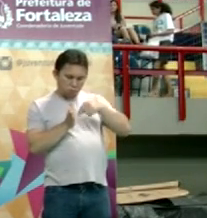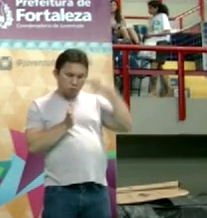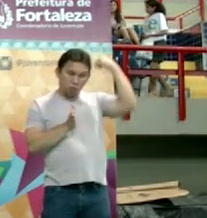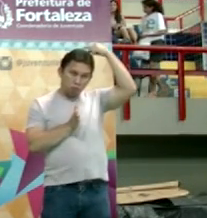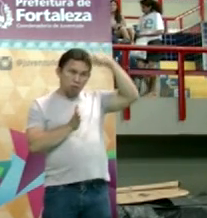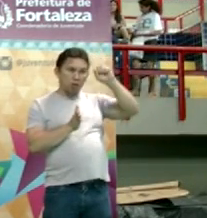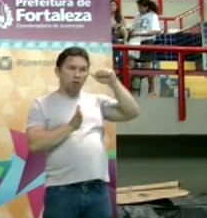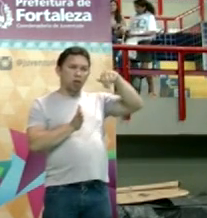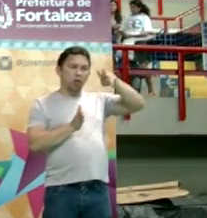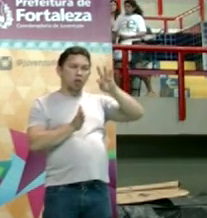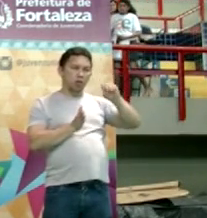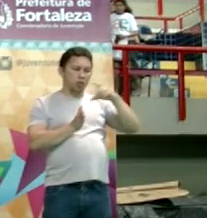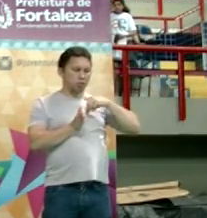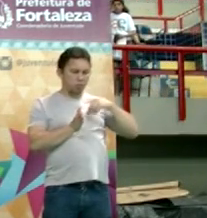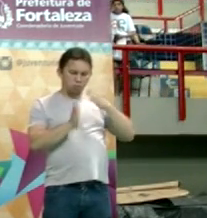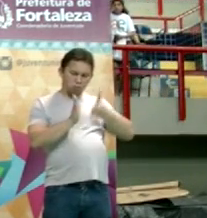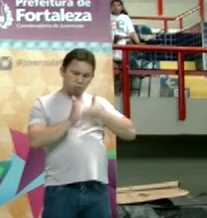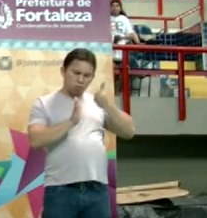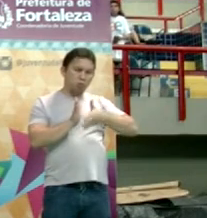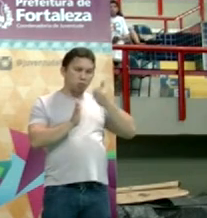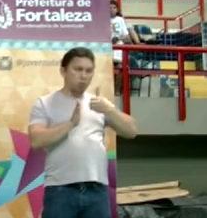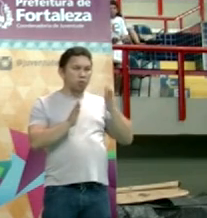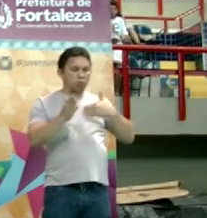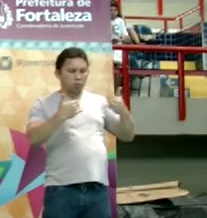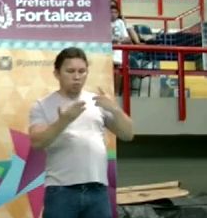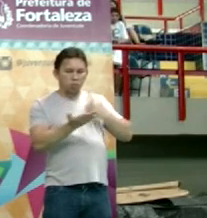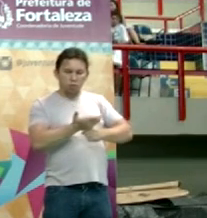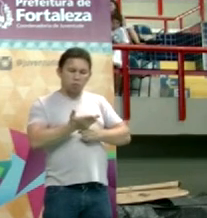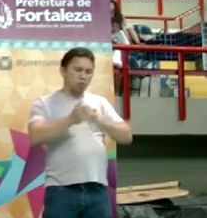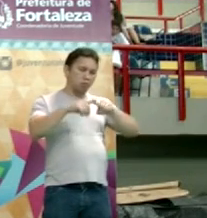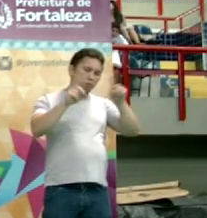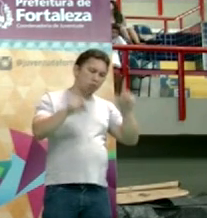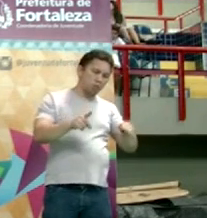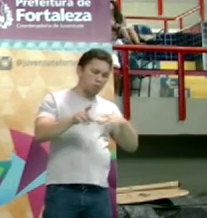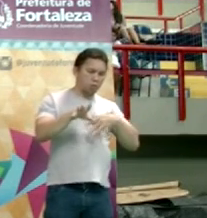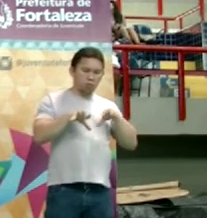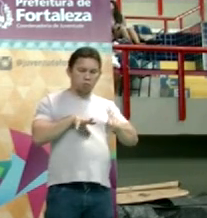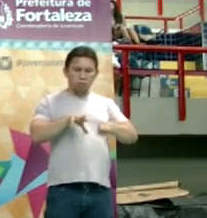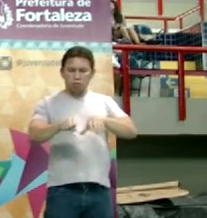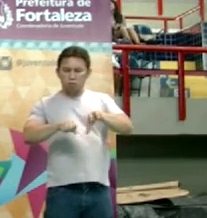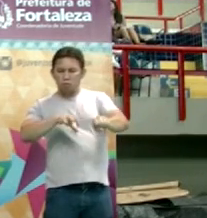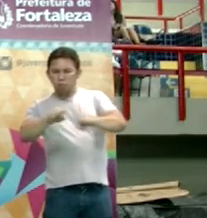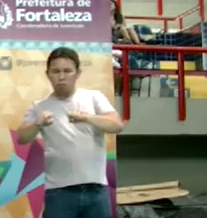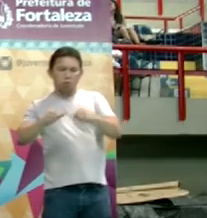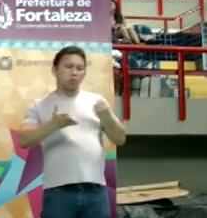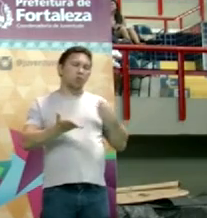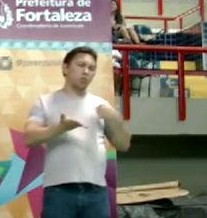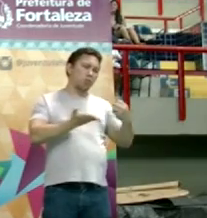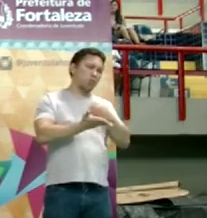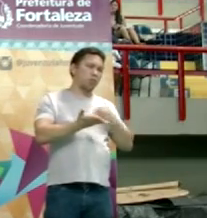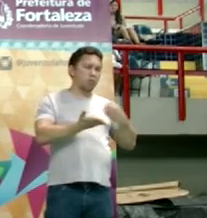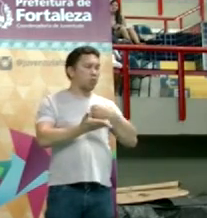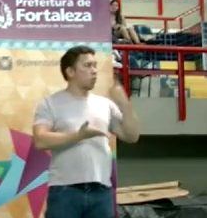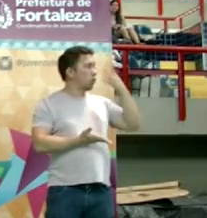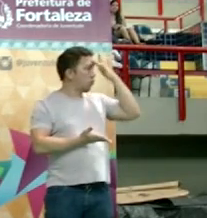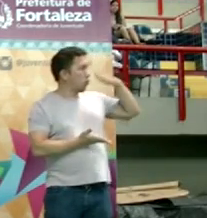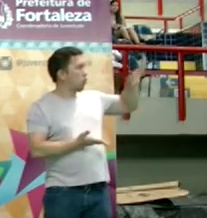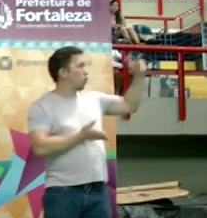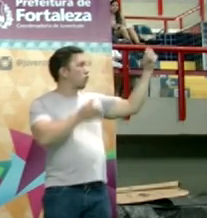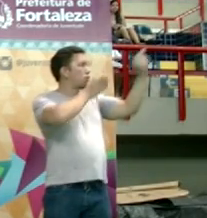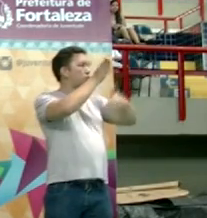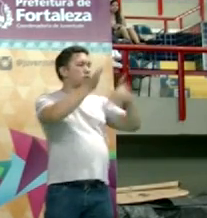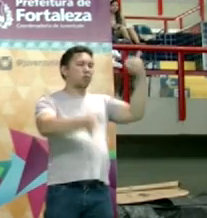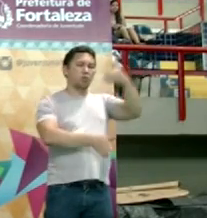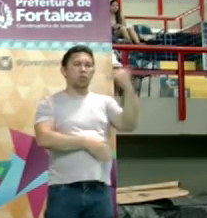Santos. O impacto das ferrovias na programação de projetos de colonização com base em imigrantes europeus